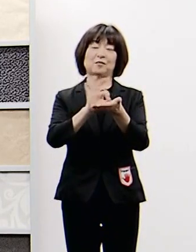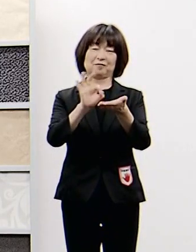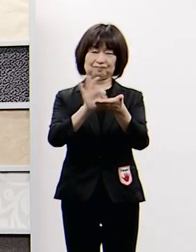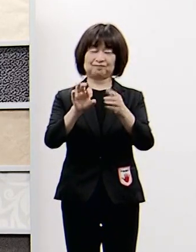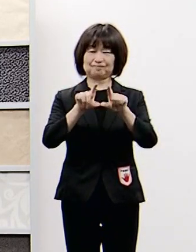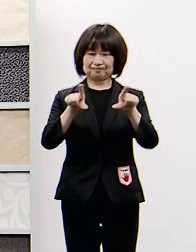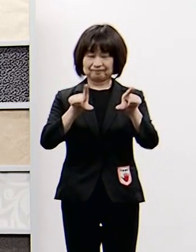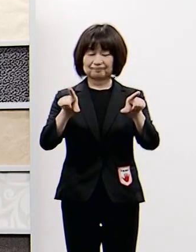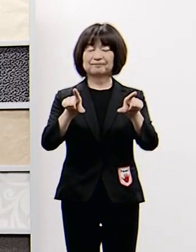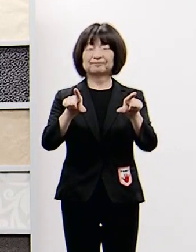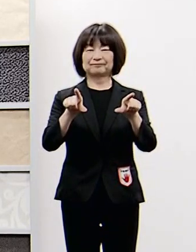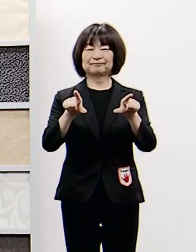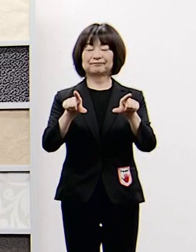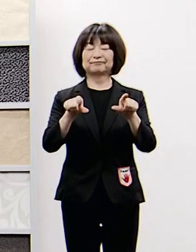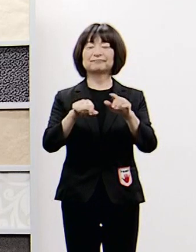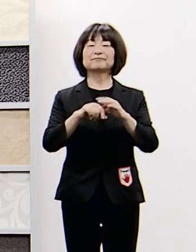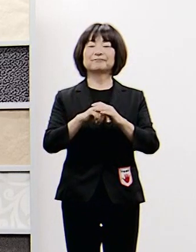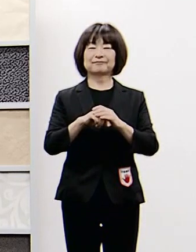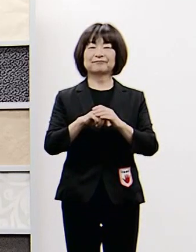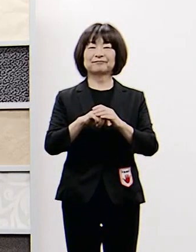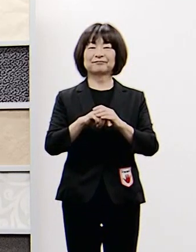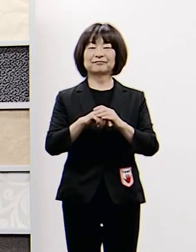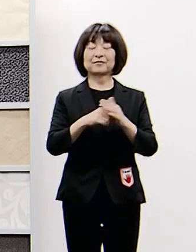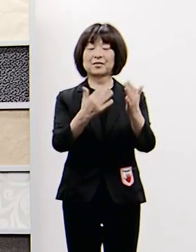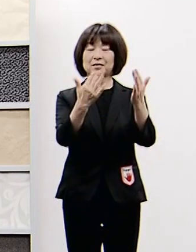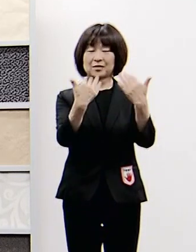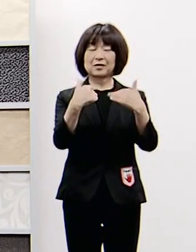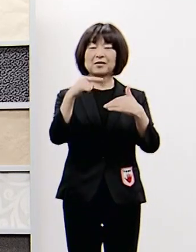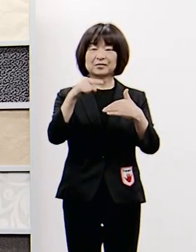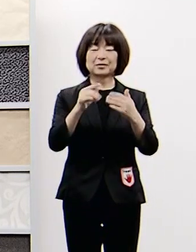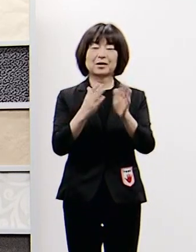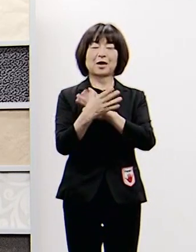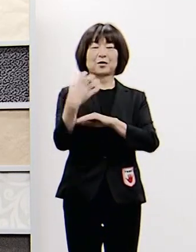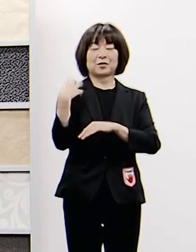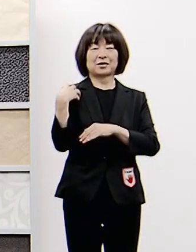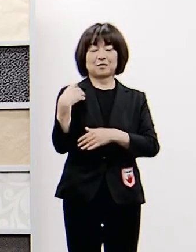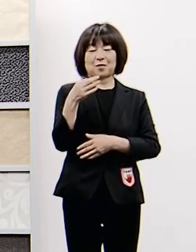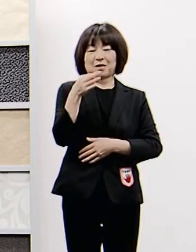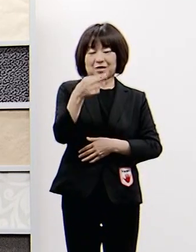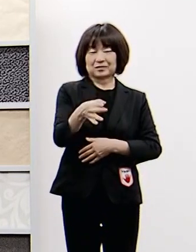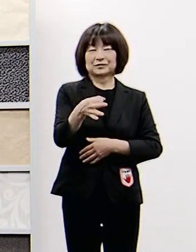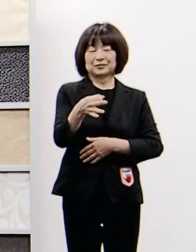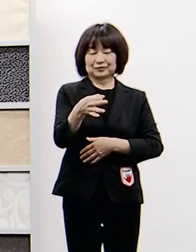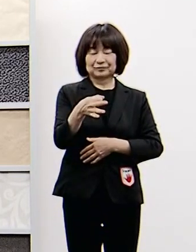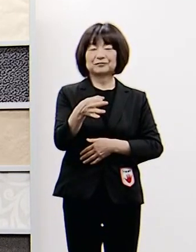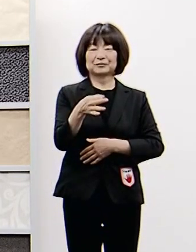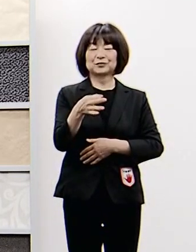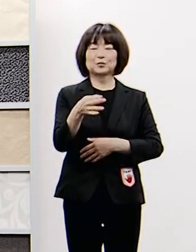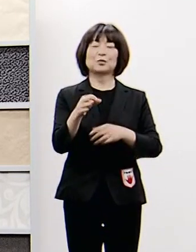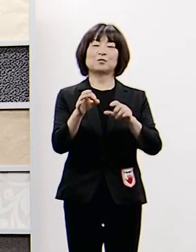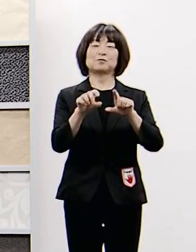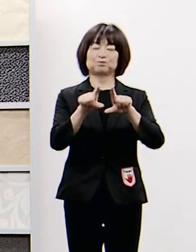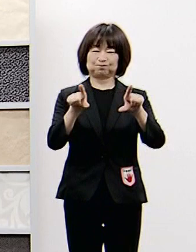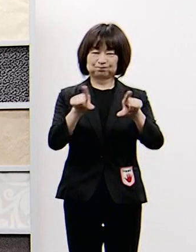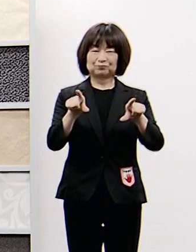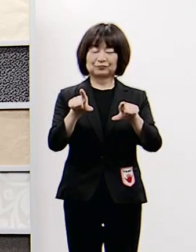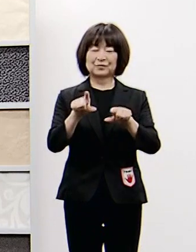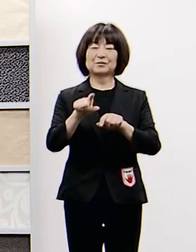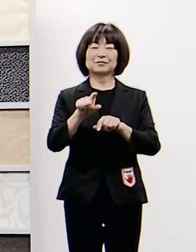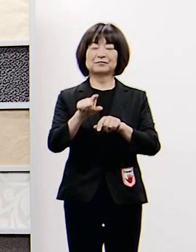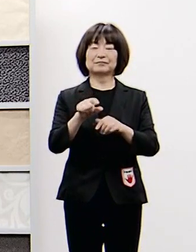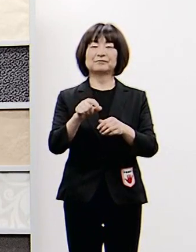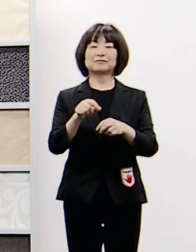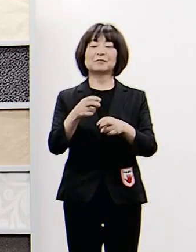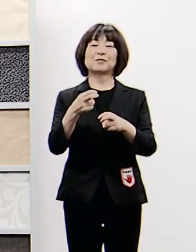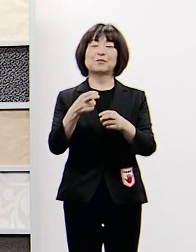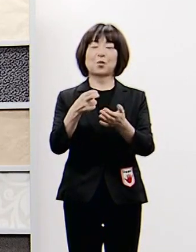その判決の結果ですねまあそんな裁判費用は県の負担にするとこういう判事ですねそれに明日からのこれまたあの法律に基づくので